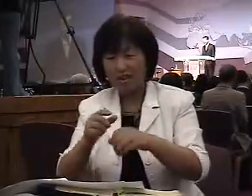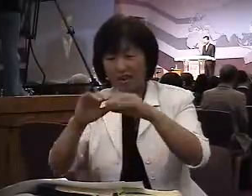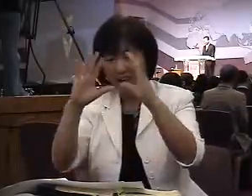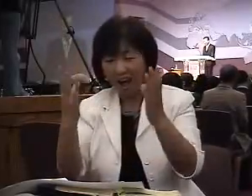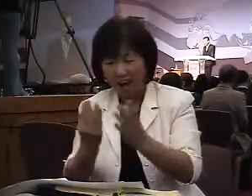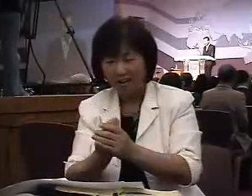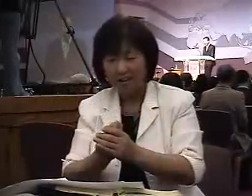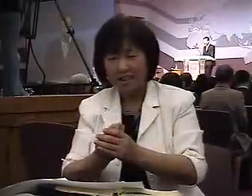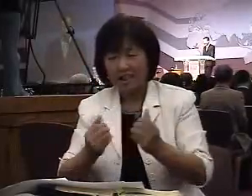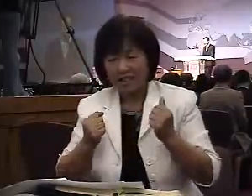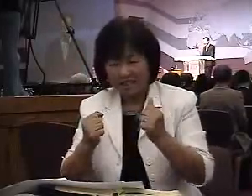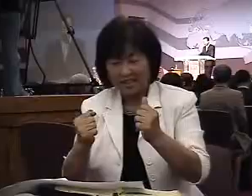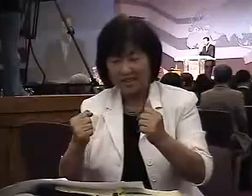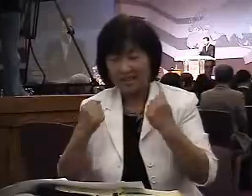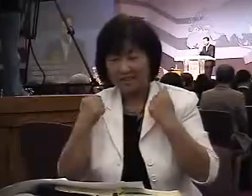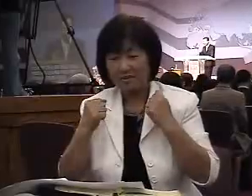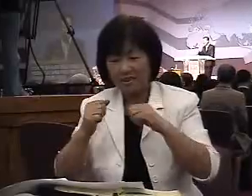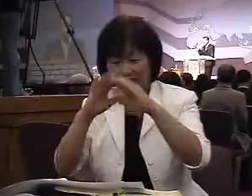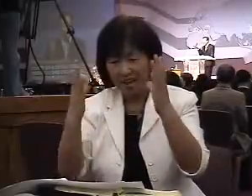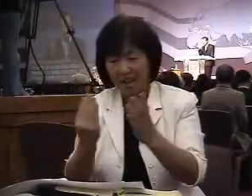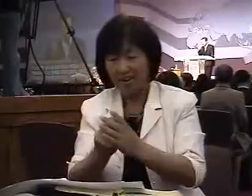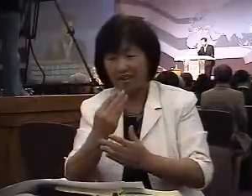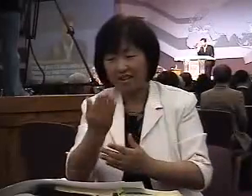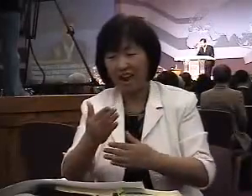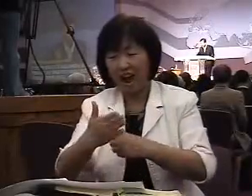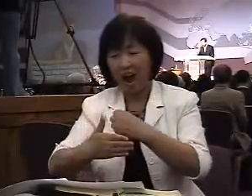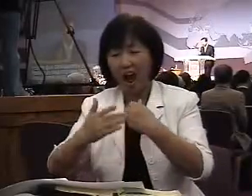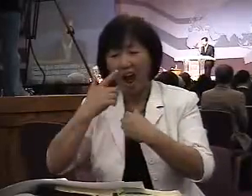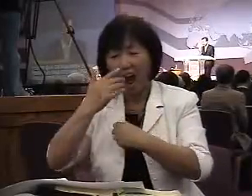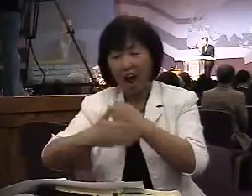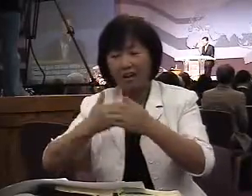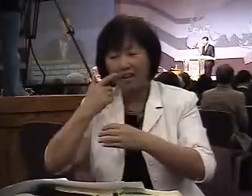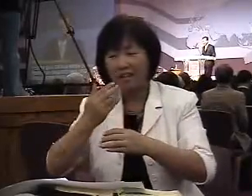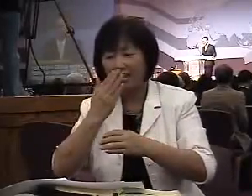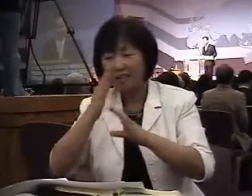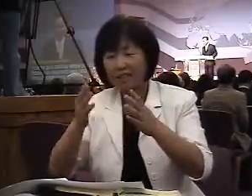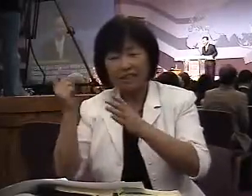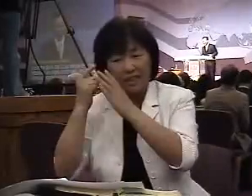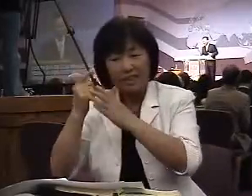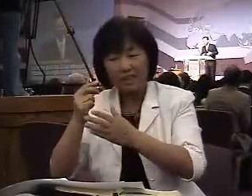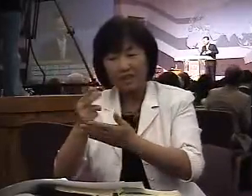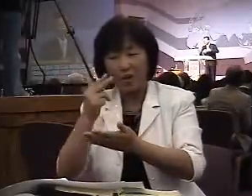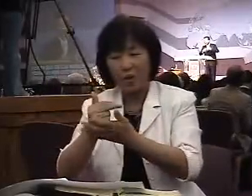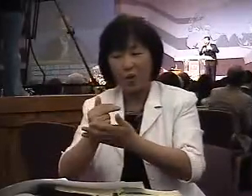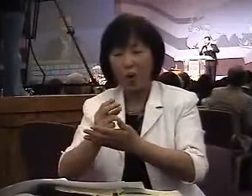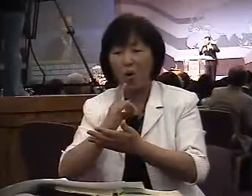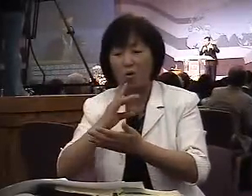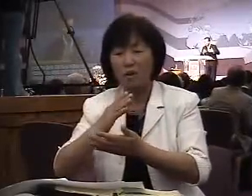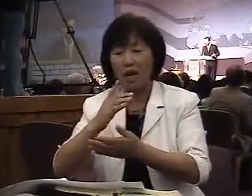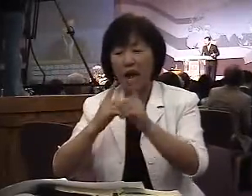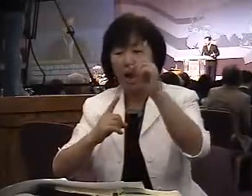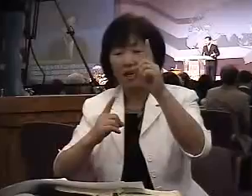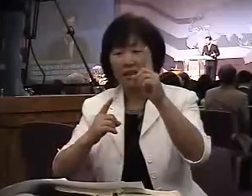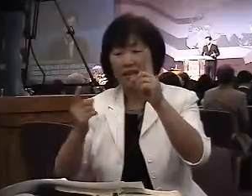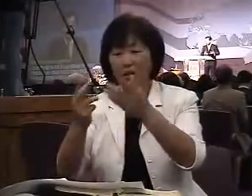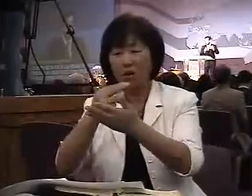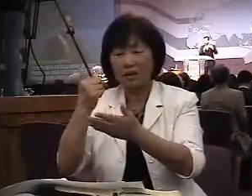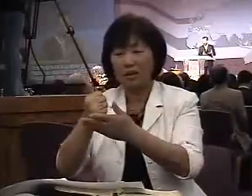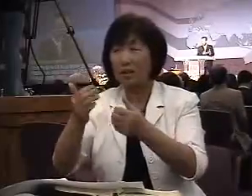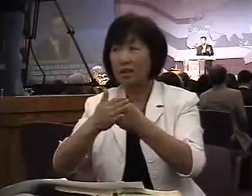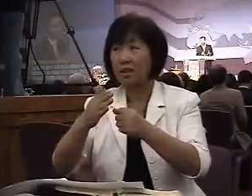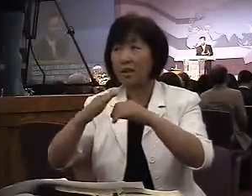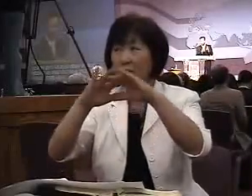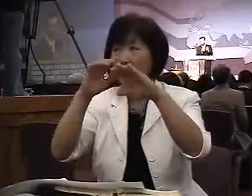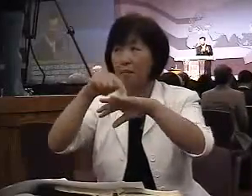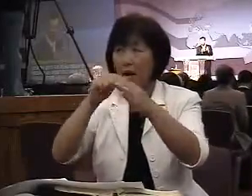그 말씀이 뭐라고 나와 있는가 성경을 보니까 이스라엘아 들으라 우리 하나님 여호와는 오직 하나인 여호와시니